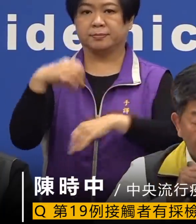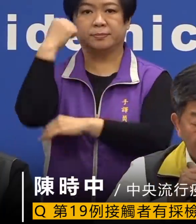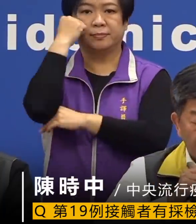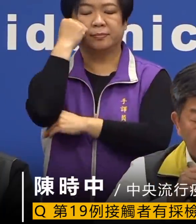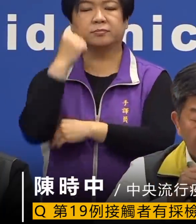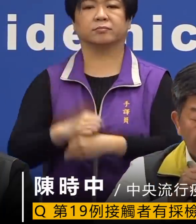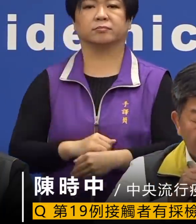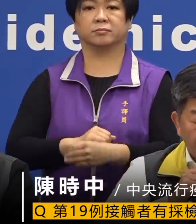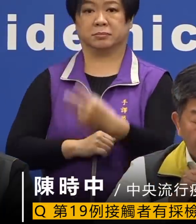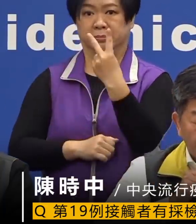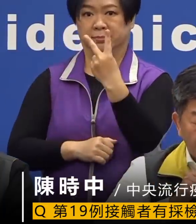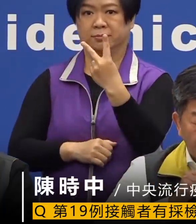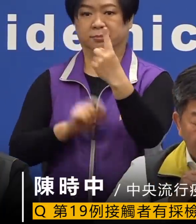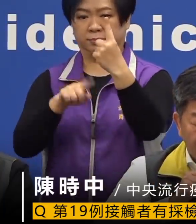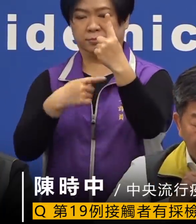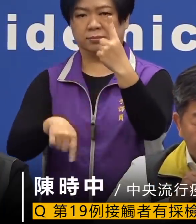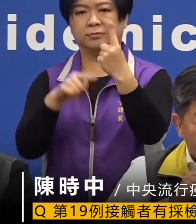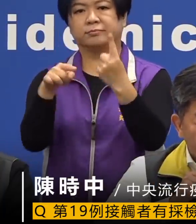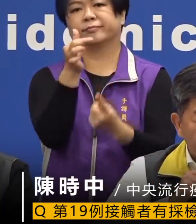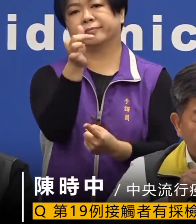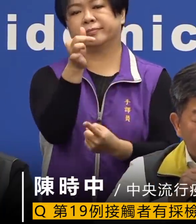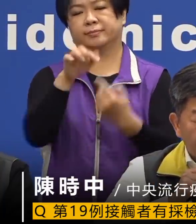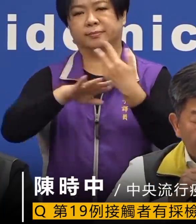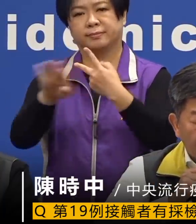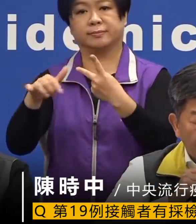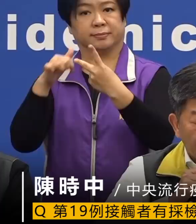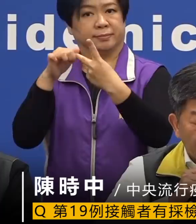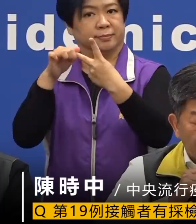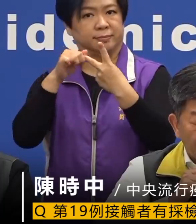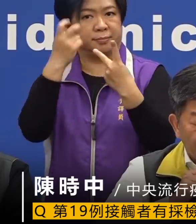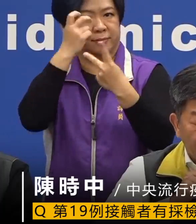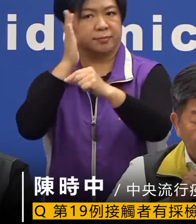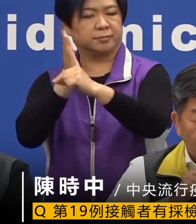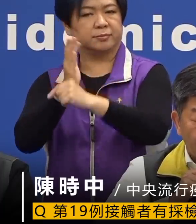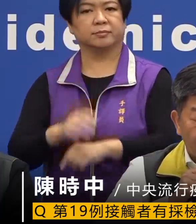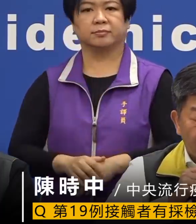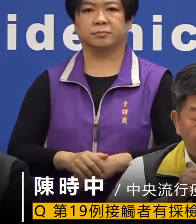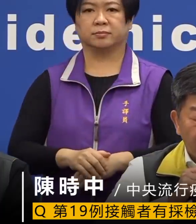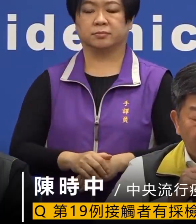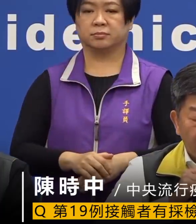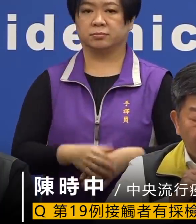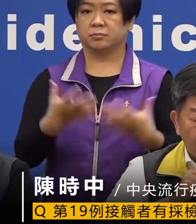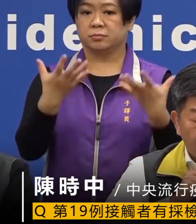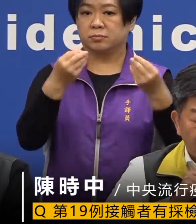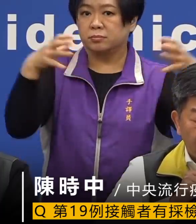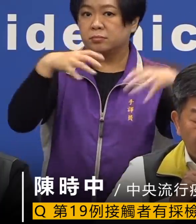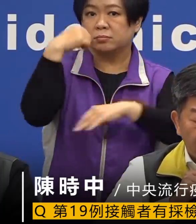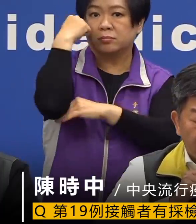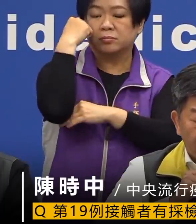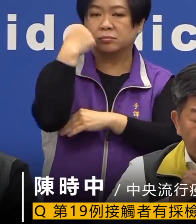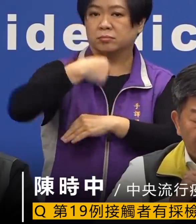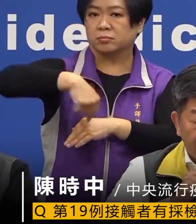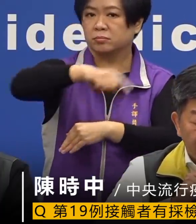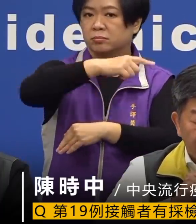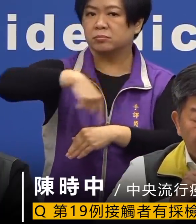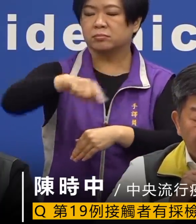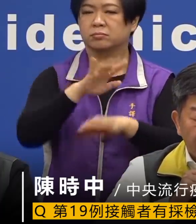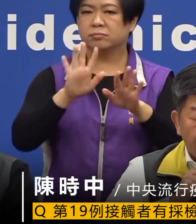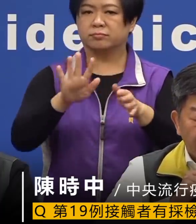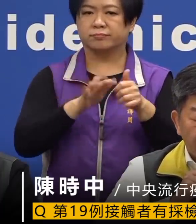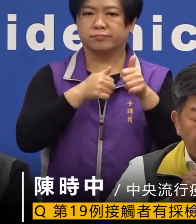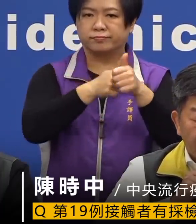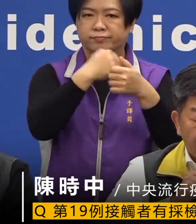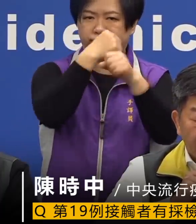是阳性。啊，另外在裁剪中，那另外一个非同住的，好，我们现在都在裁